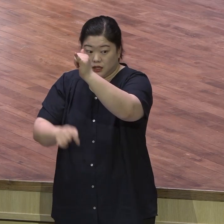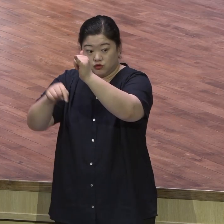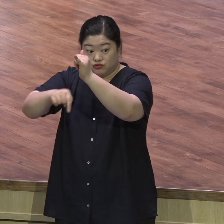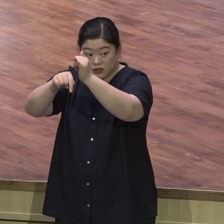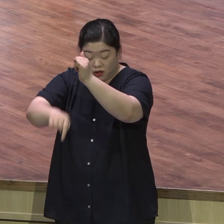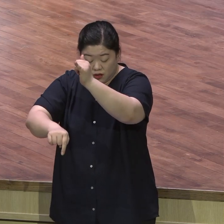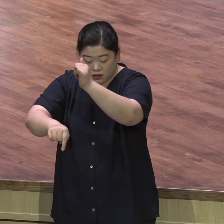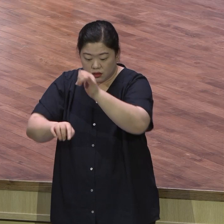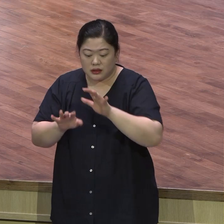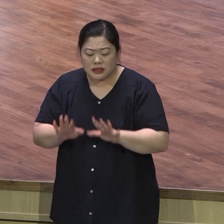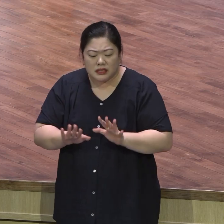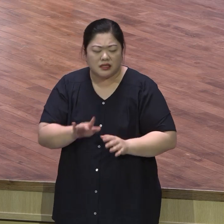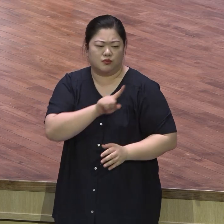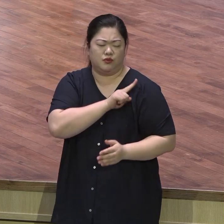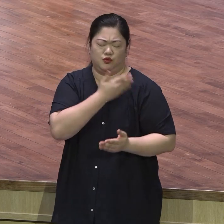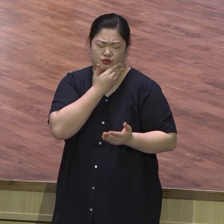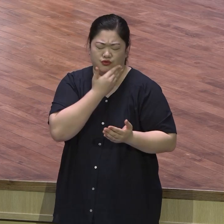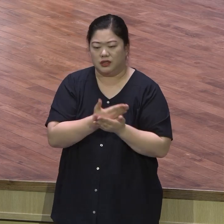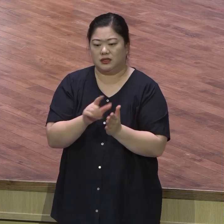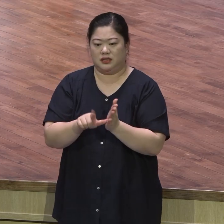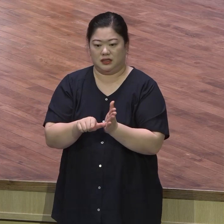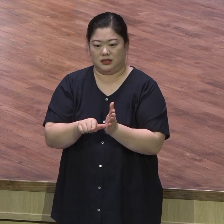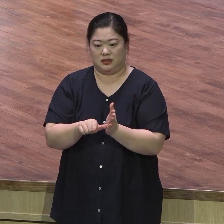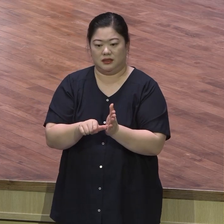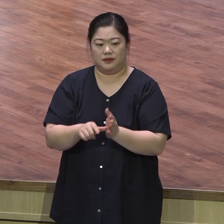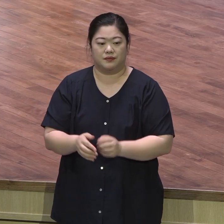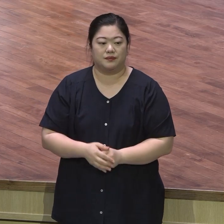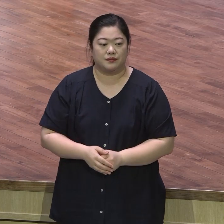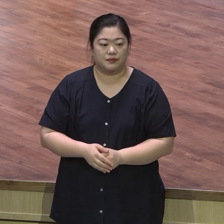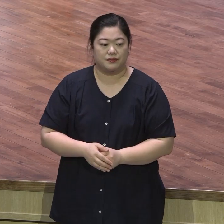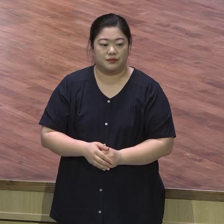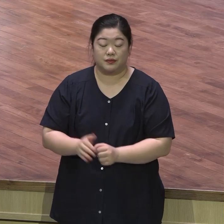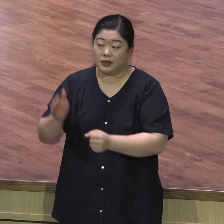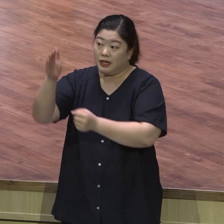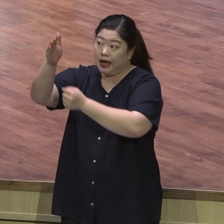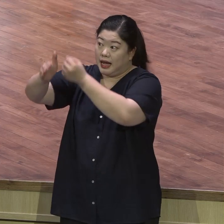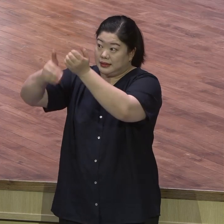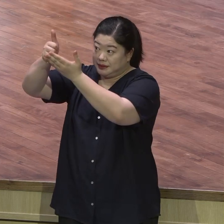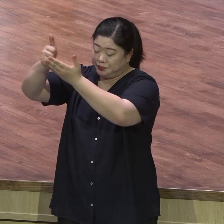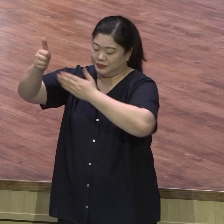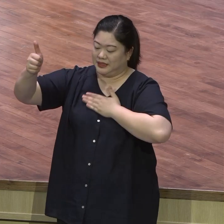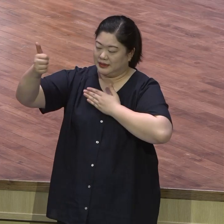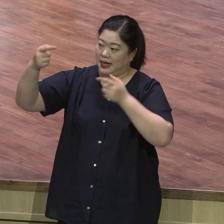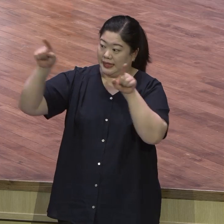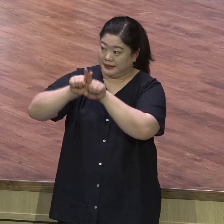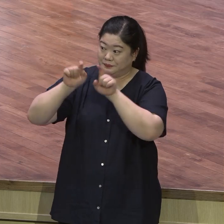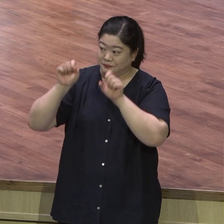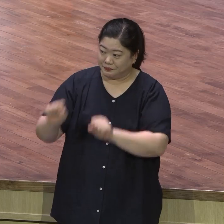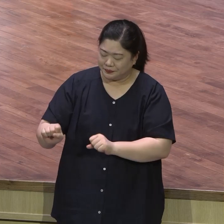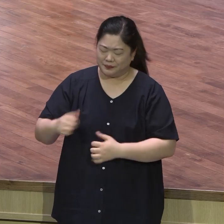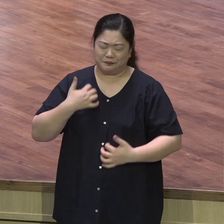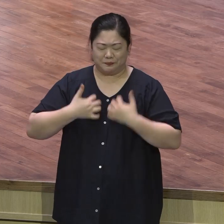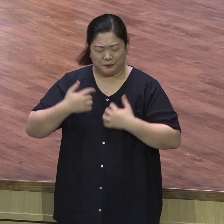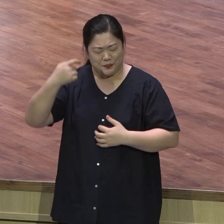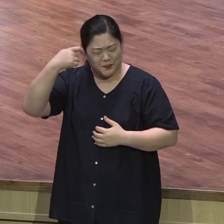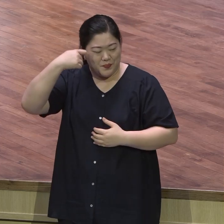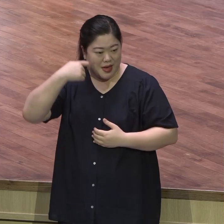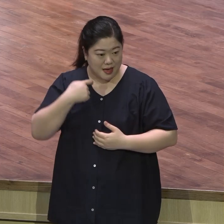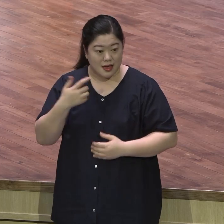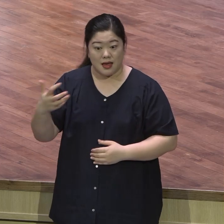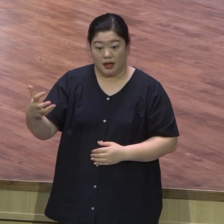구속사 성취의 그래서 성전은 바로 하나님의 임지의 상징이에요. 하나님께서 이루어지고 하는